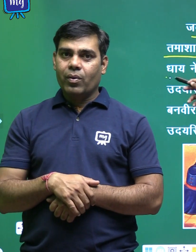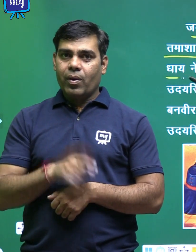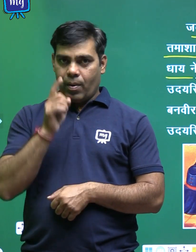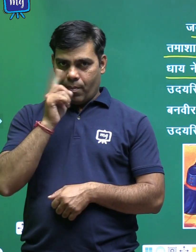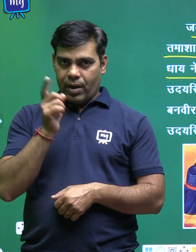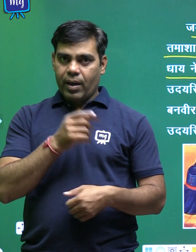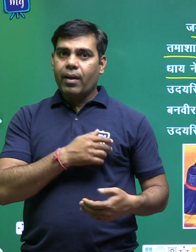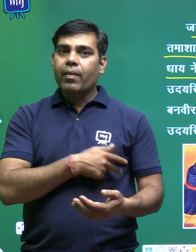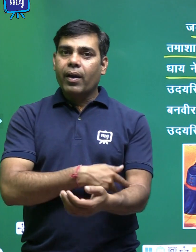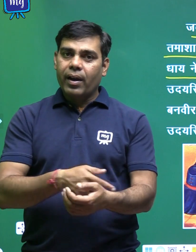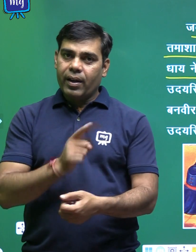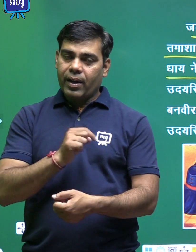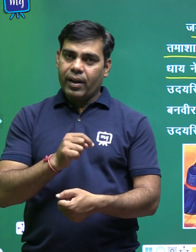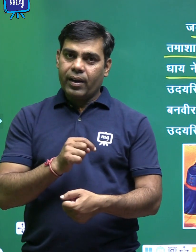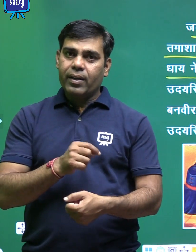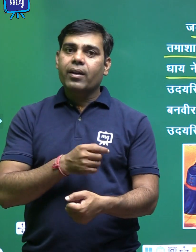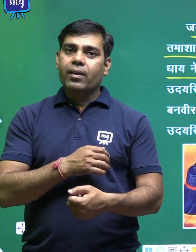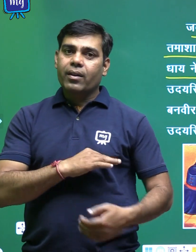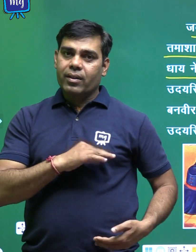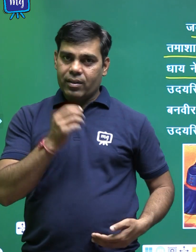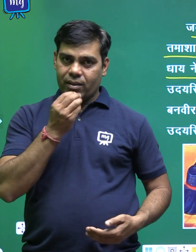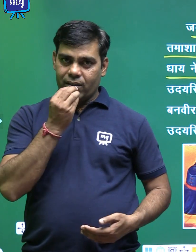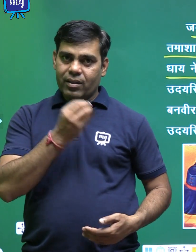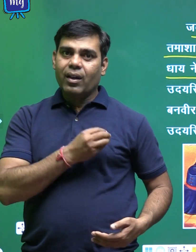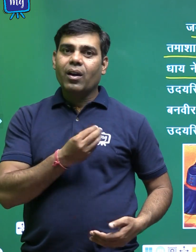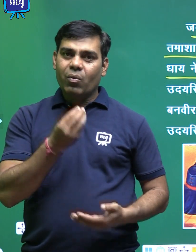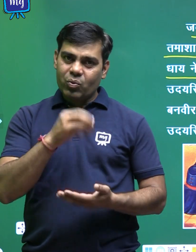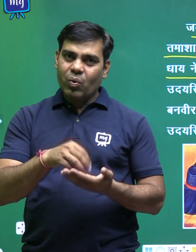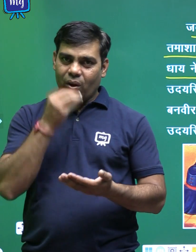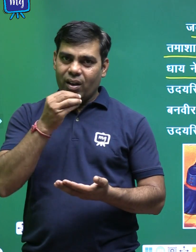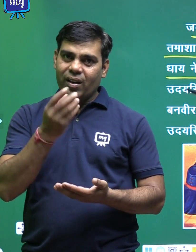पन्नाधाय ने चंदन को खाना खिलाकर